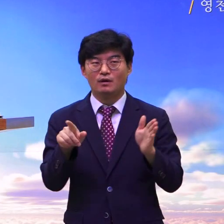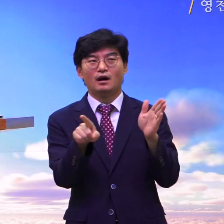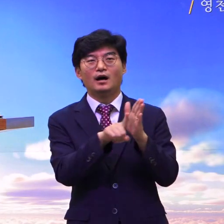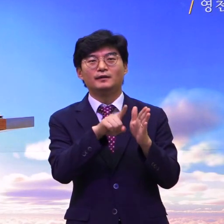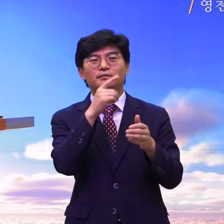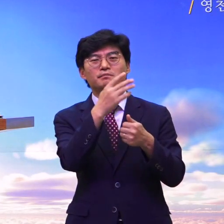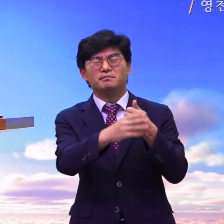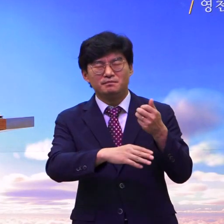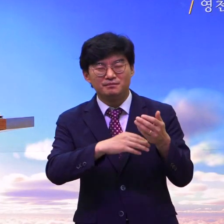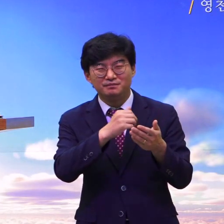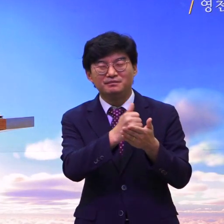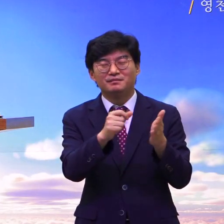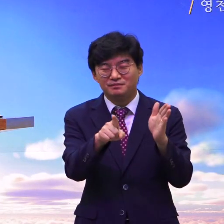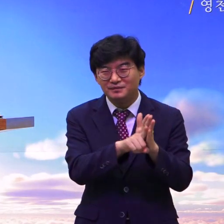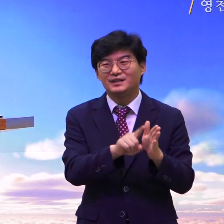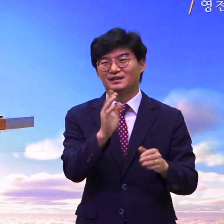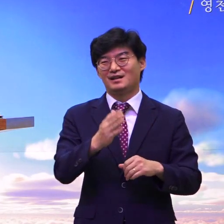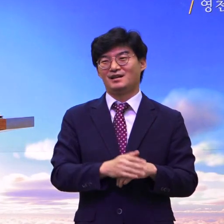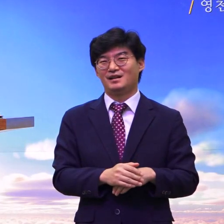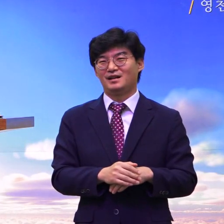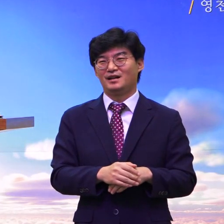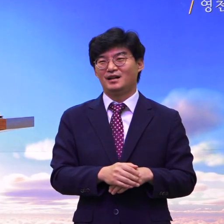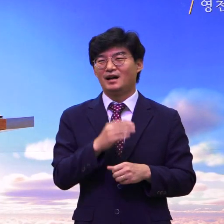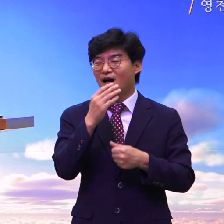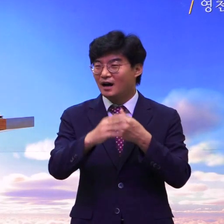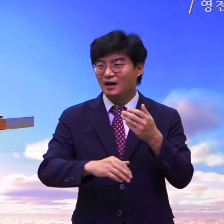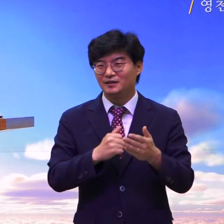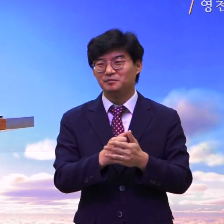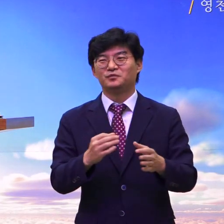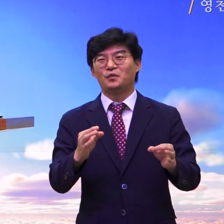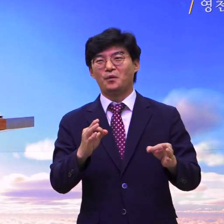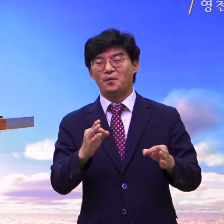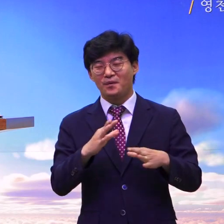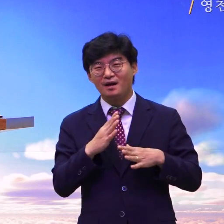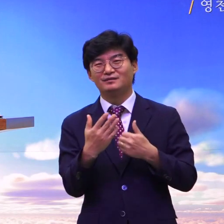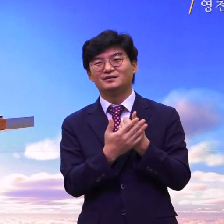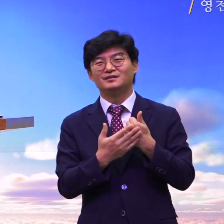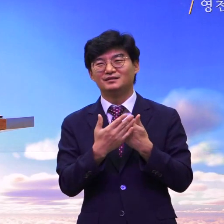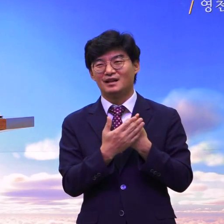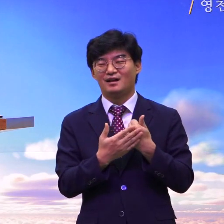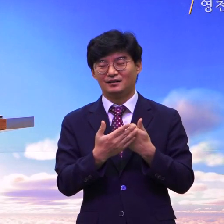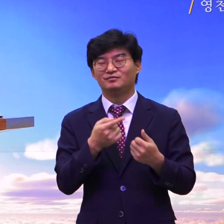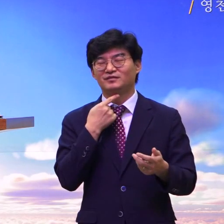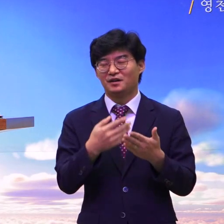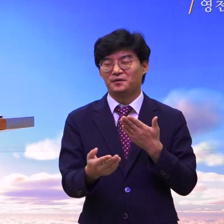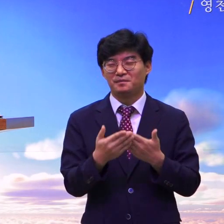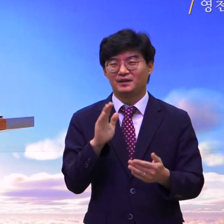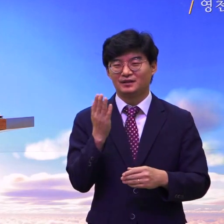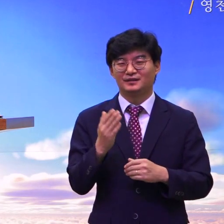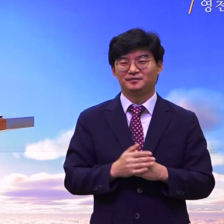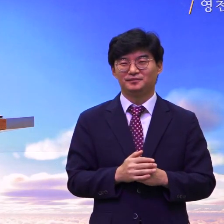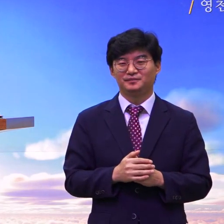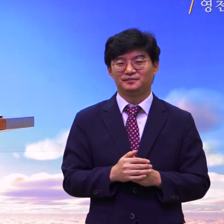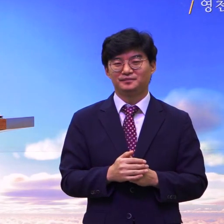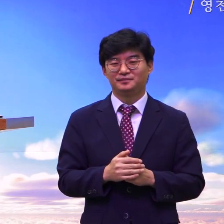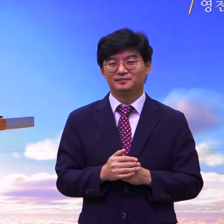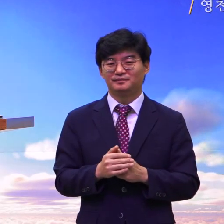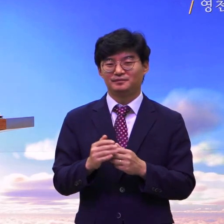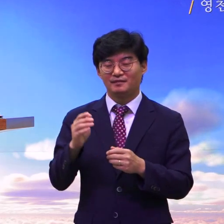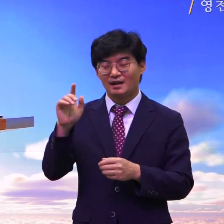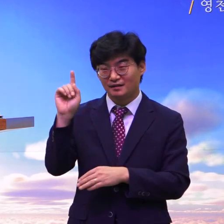보니까 하나님의 은혜를 체험하게 되고 하나님의 놀라운 응답을 경험했습니다. 성경에 기록된 다윗의